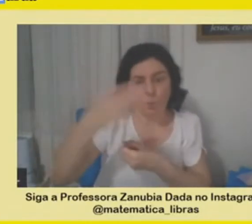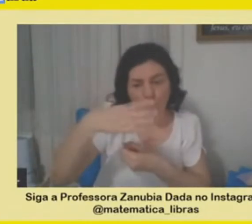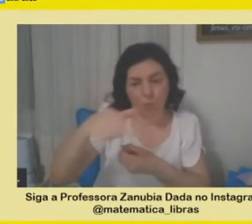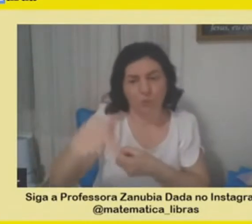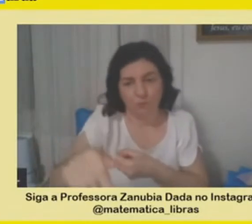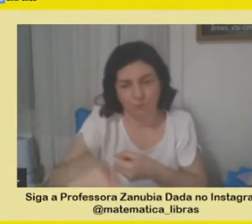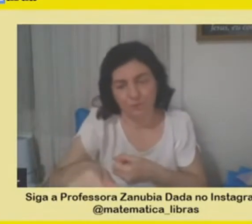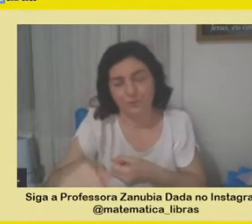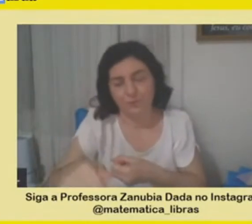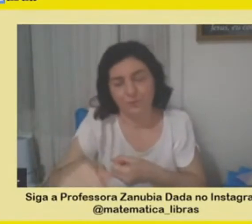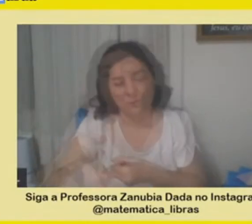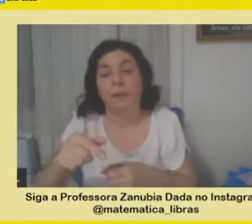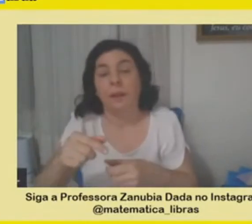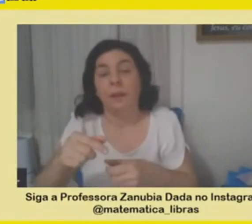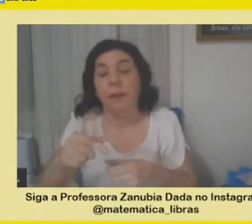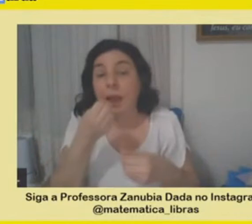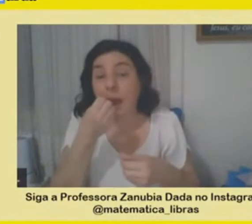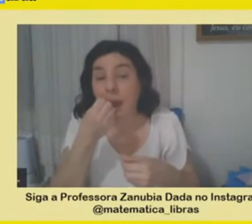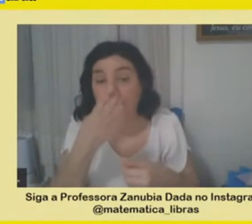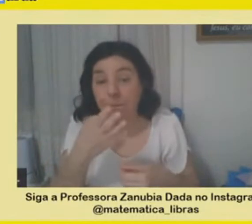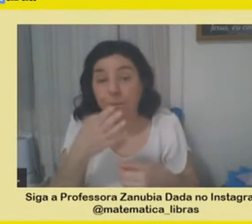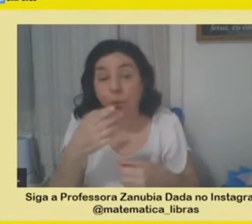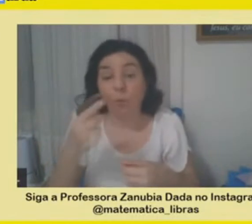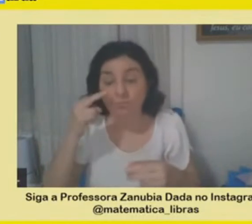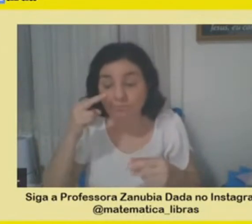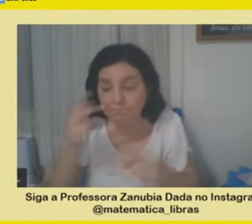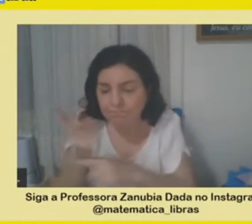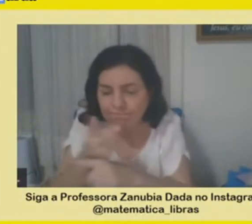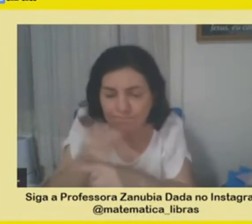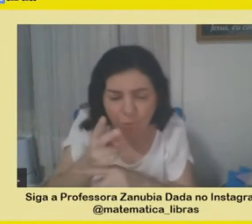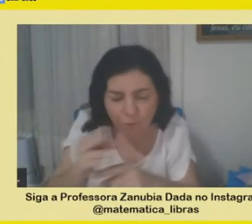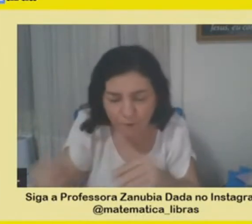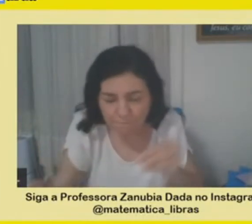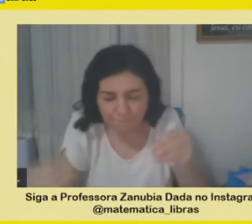Esse aqui é novo, eu fiz o ano passado.